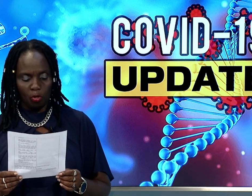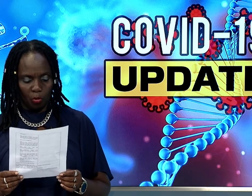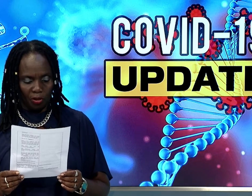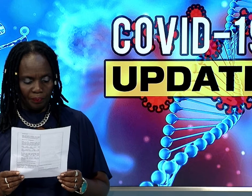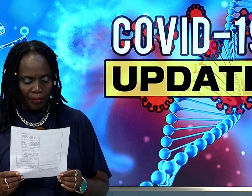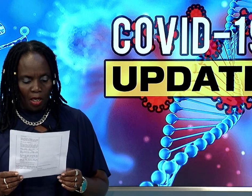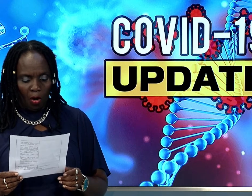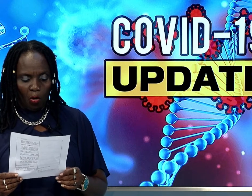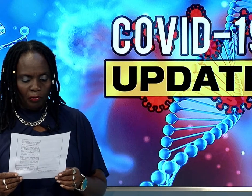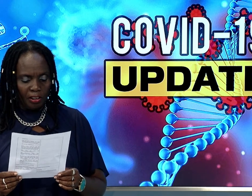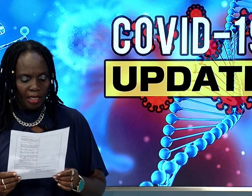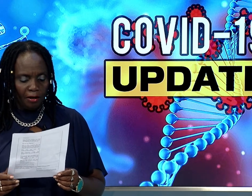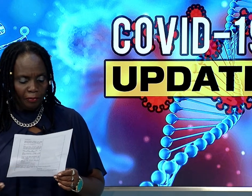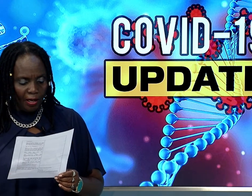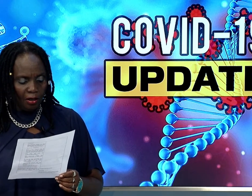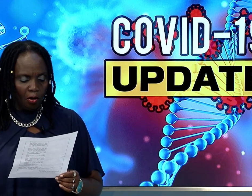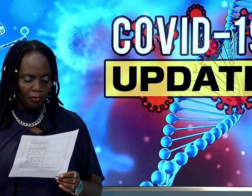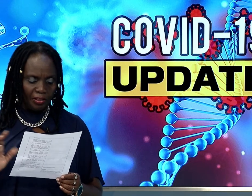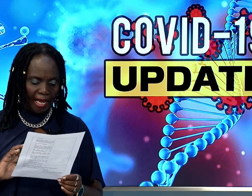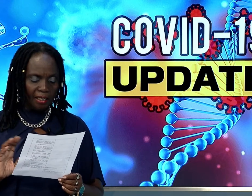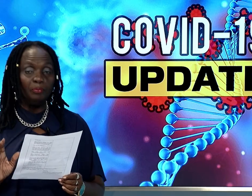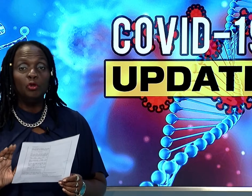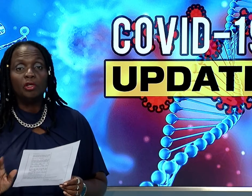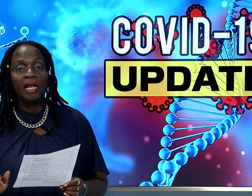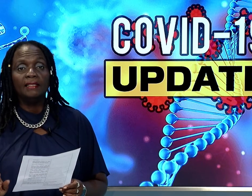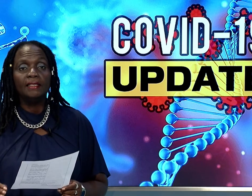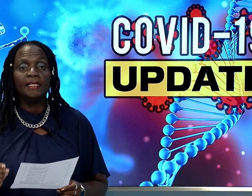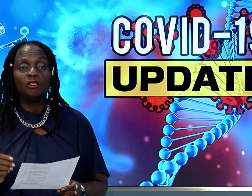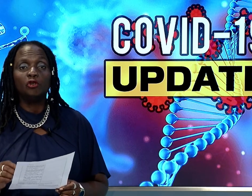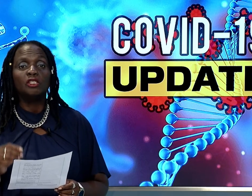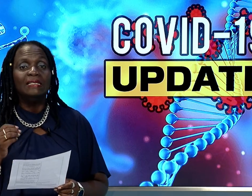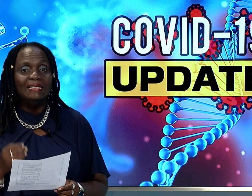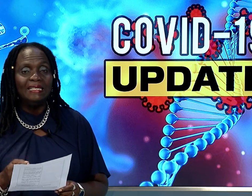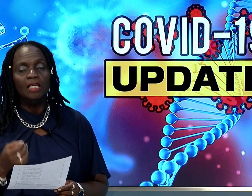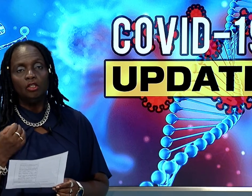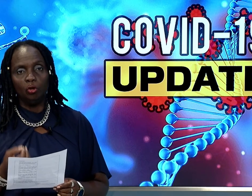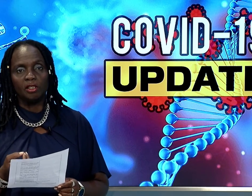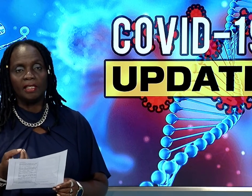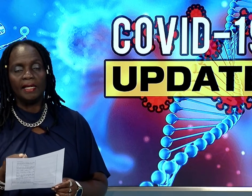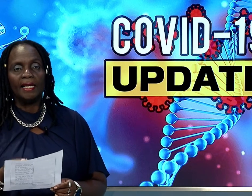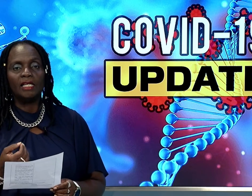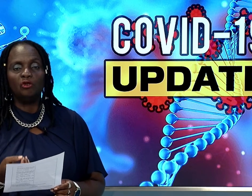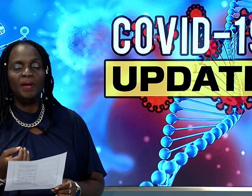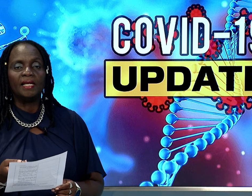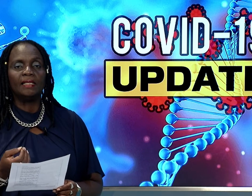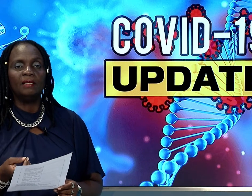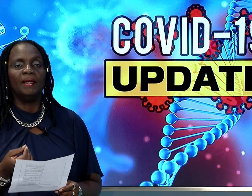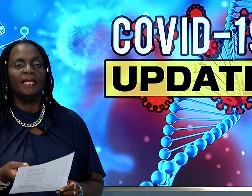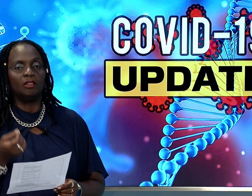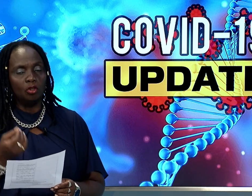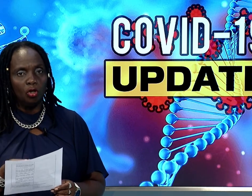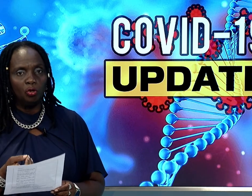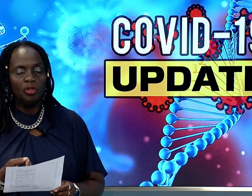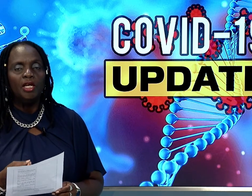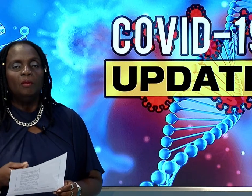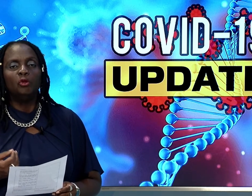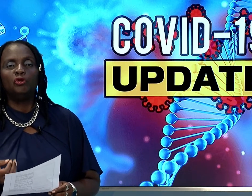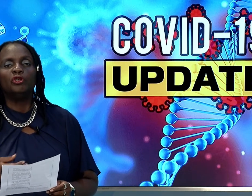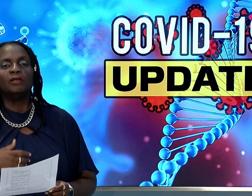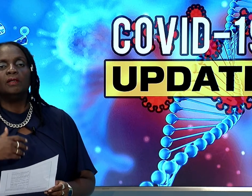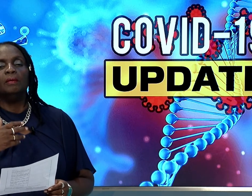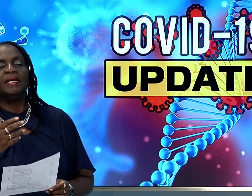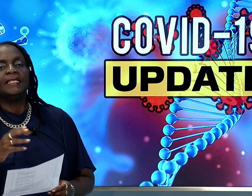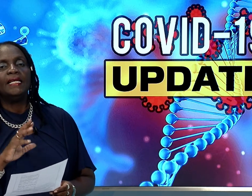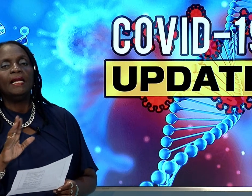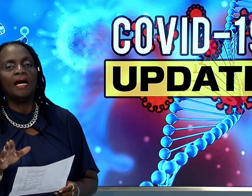blijven gesloten. Oversteken van of naar de buurlanden is dus niet toegestaan. En als u merkt dat iemand dat toch doet, moet